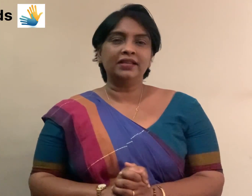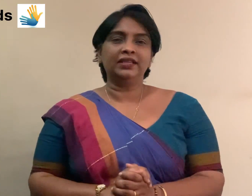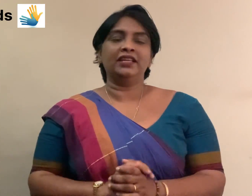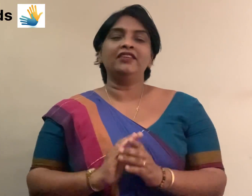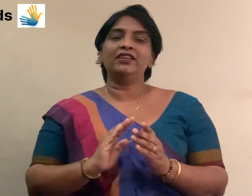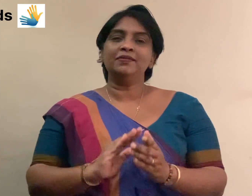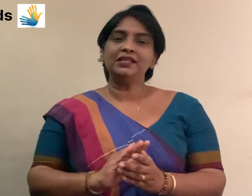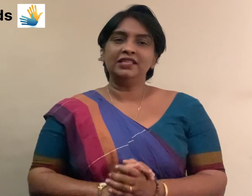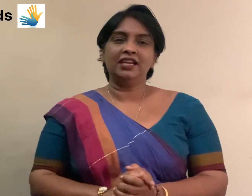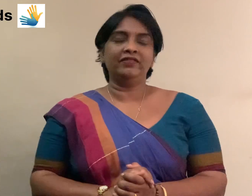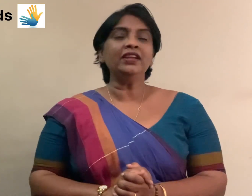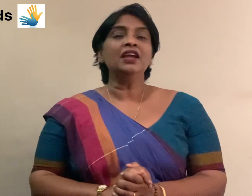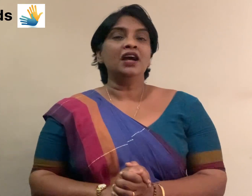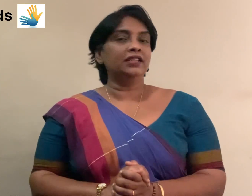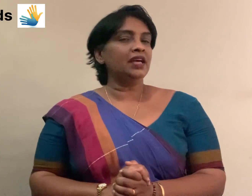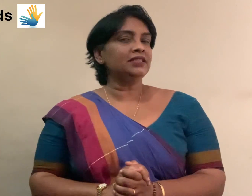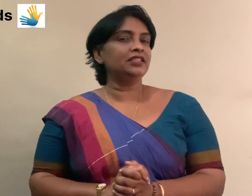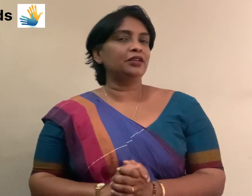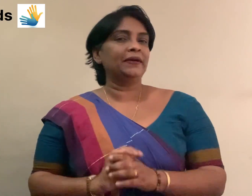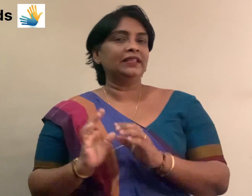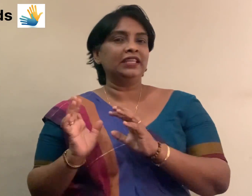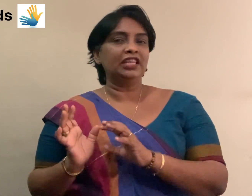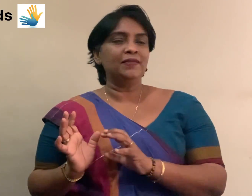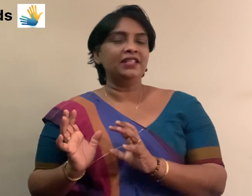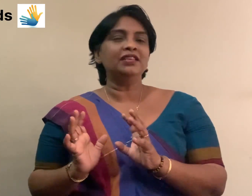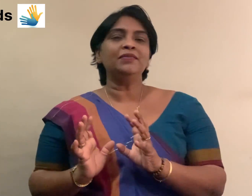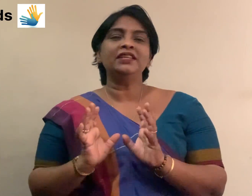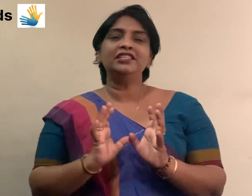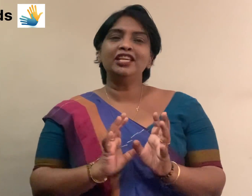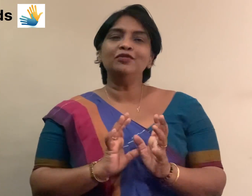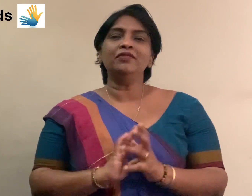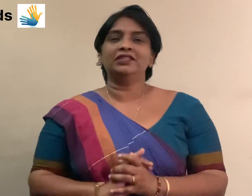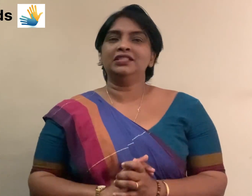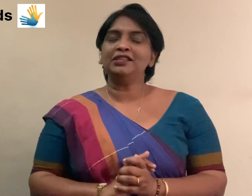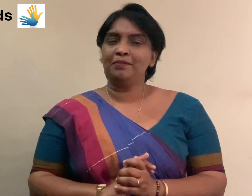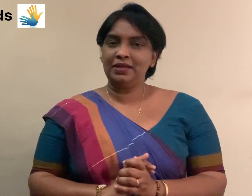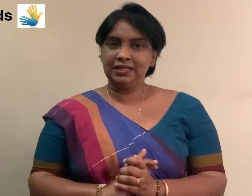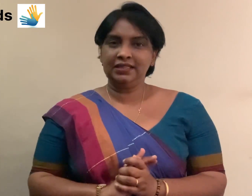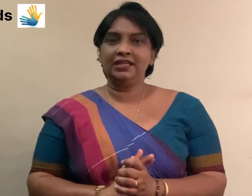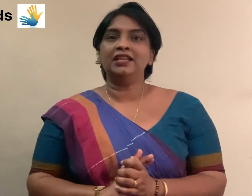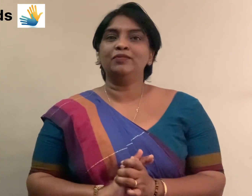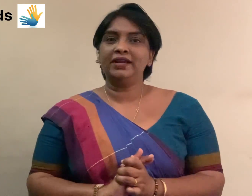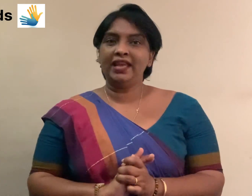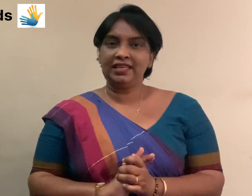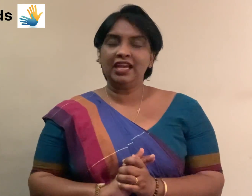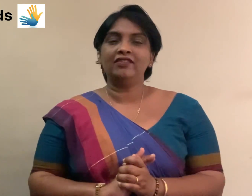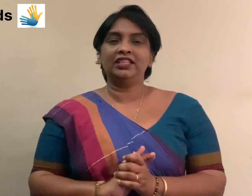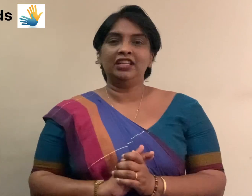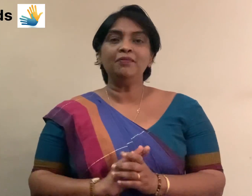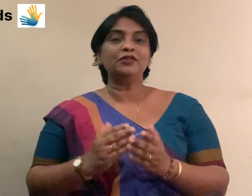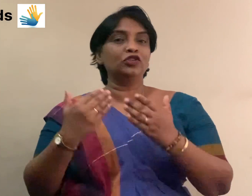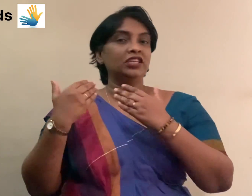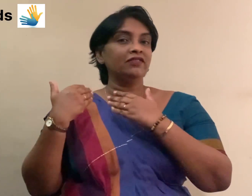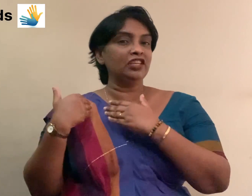කරන්න. ඒ වගේම සංඥාවෙන් අදහස් ඉදිරිපත් කිරීමේදී මේ සියලුම වචන සම්බන්ධ කරගන්න ඔබට හැකියාව තියෙනවා. පසුගිය